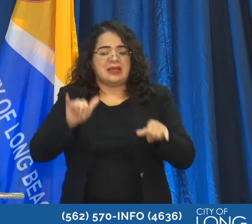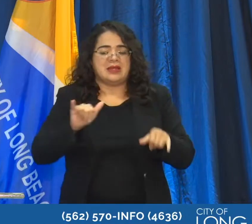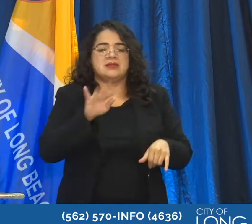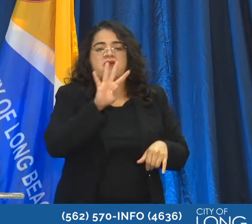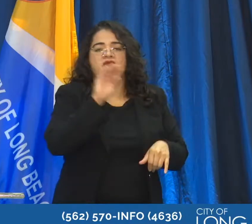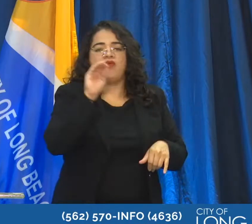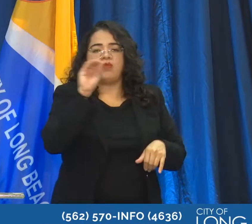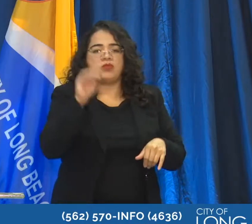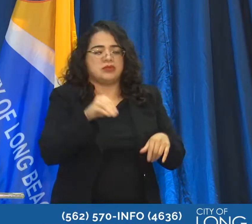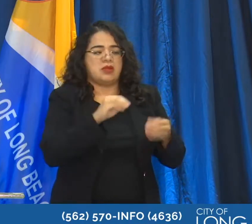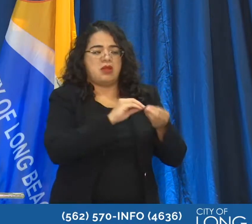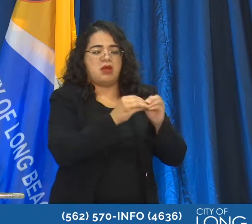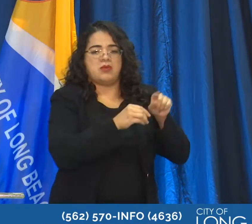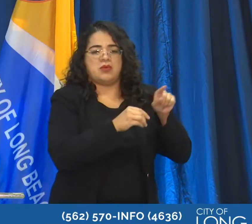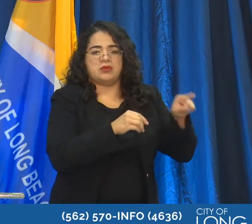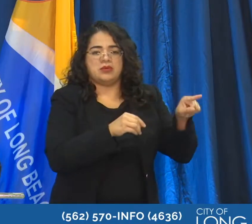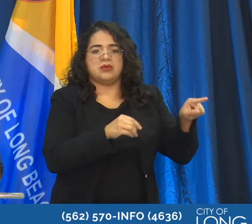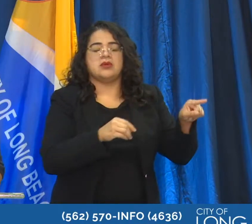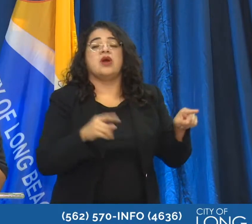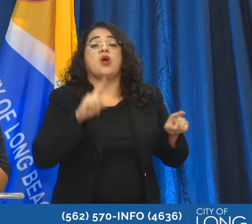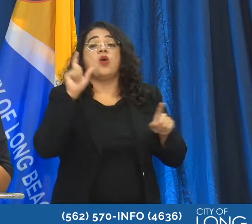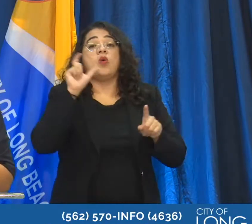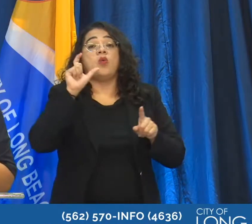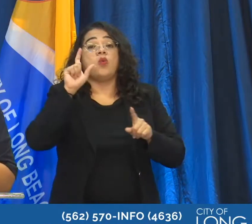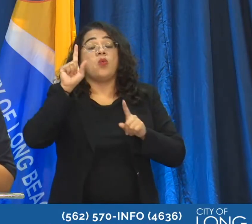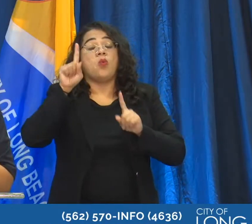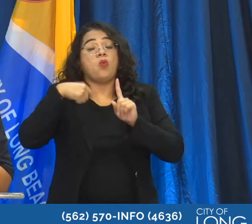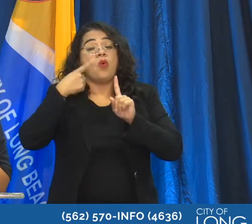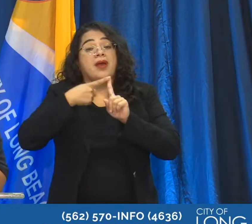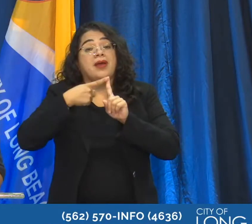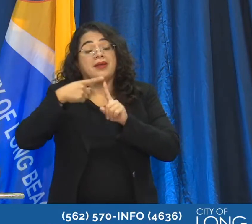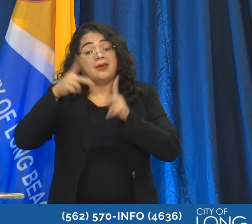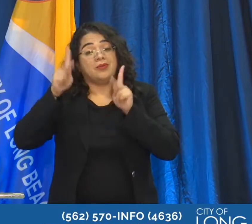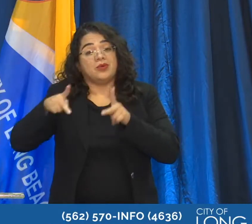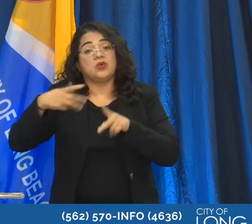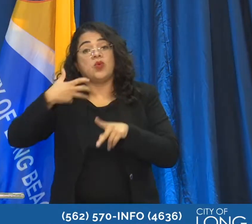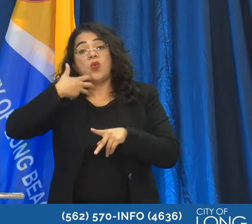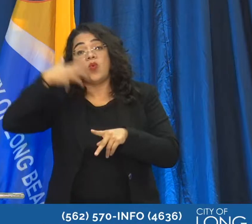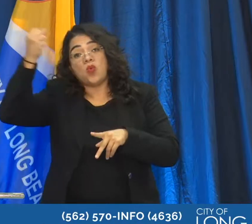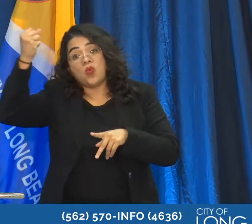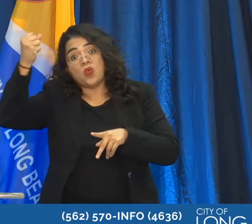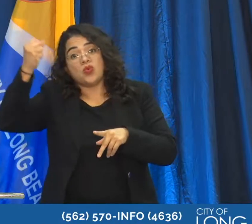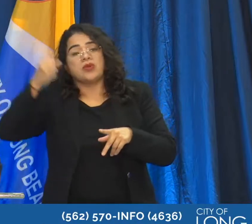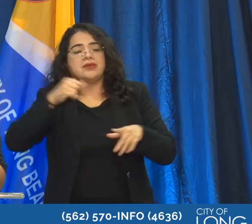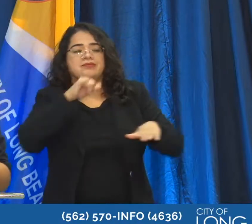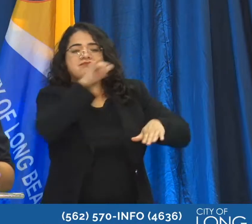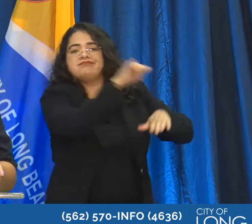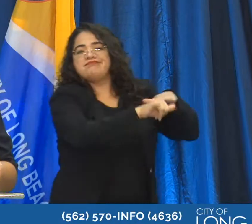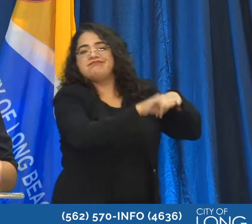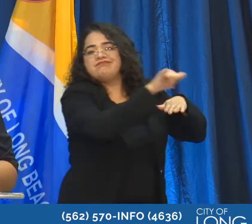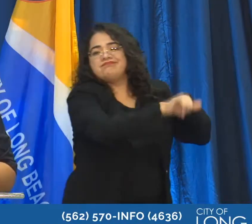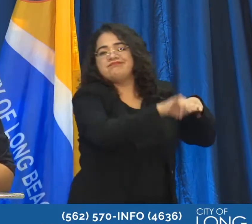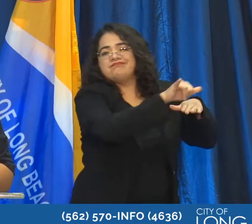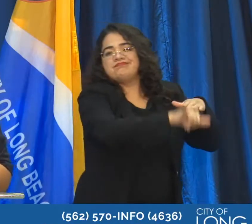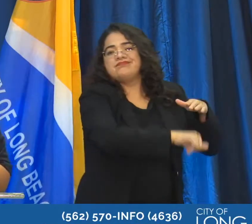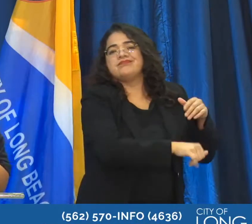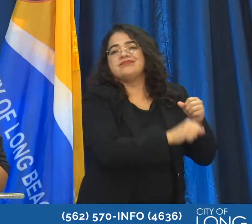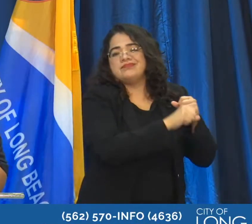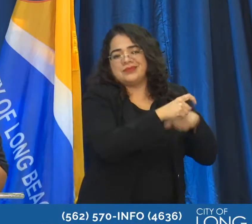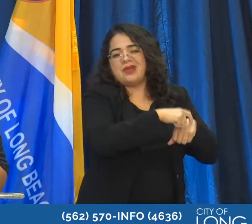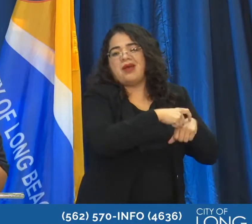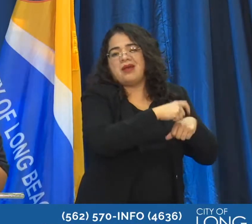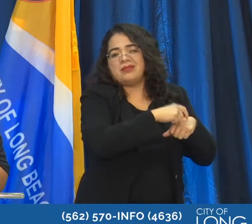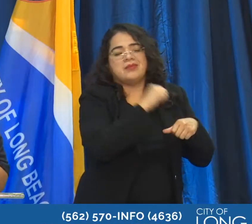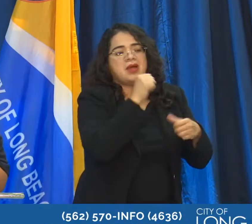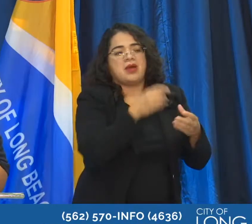de tener temporadas más largas cuando una persona en esos lugares se enferma. Y claro que están monitoreando